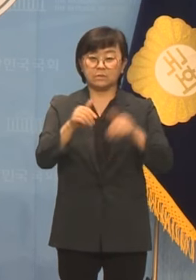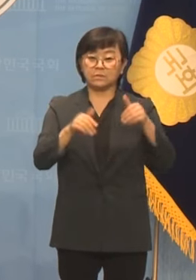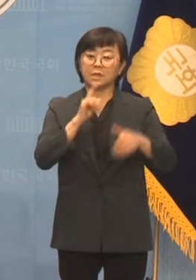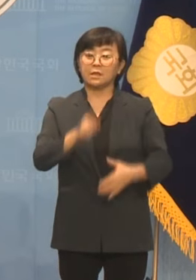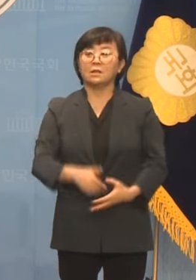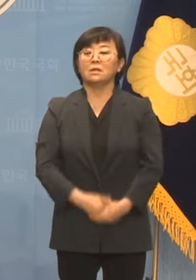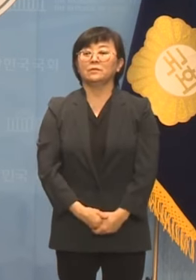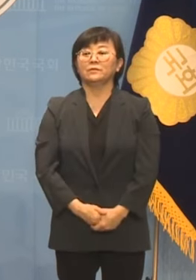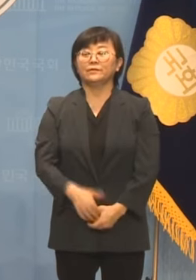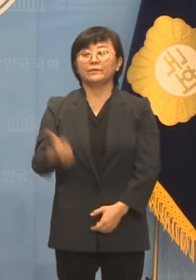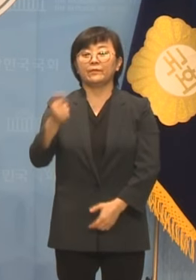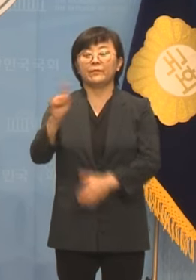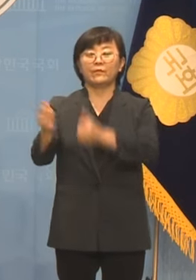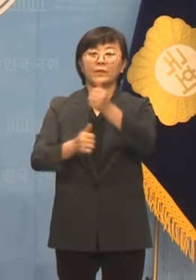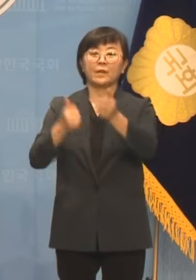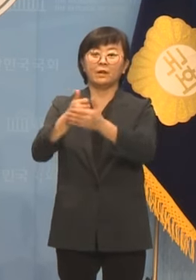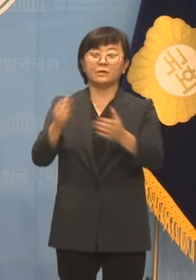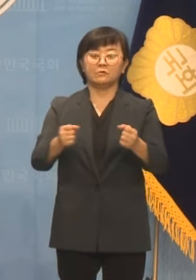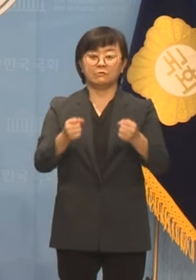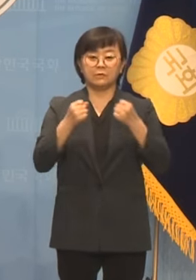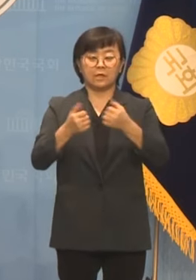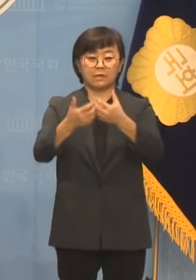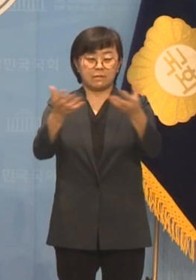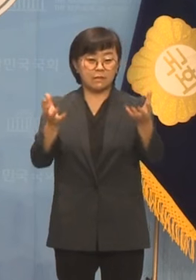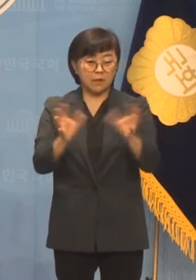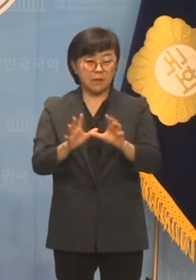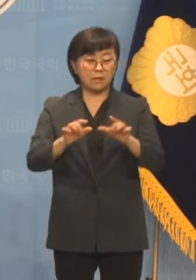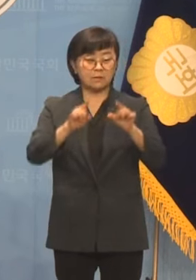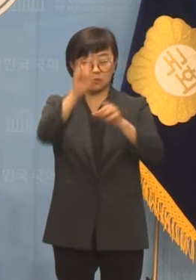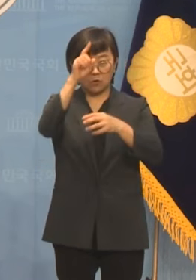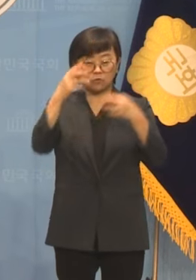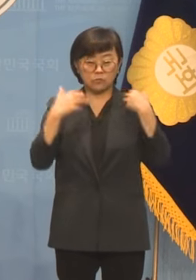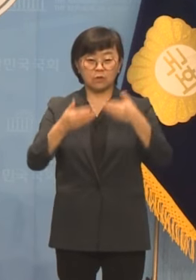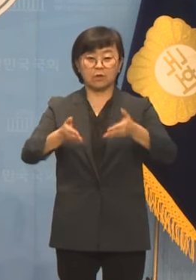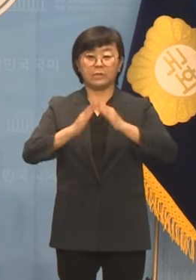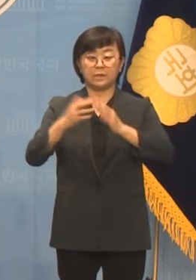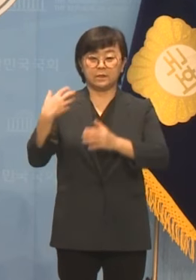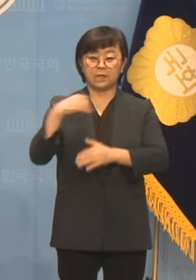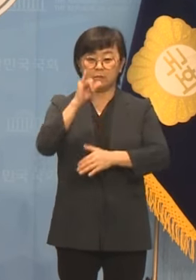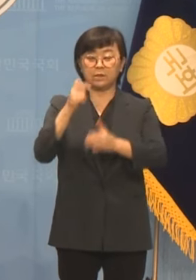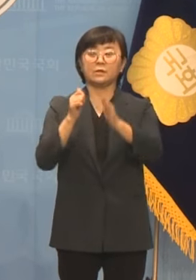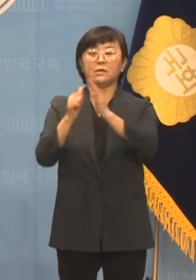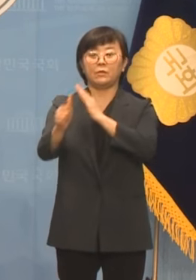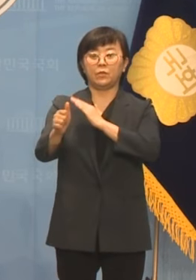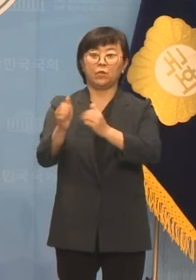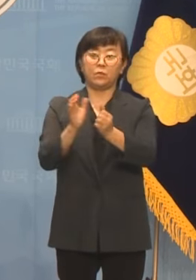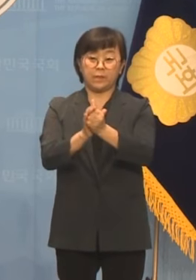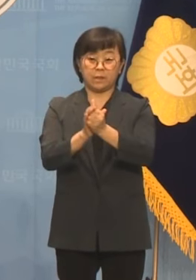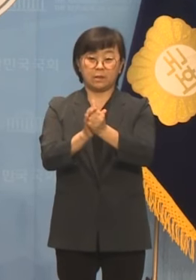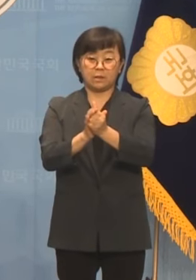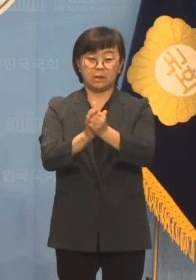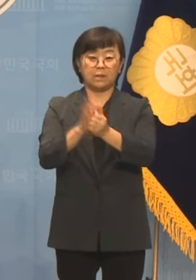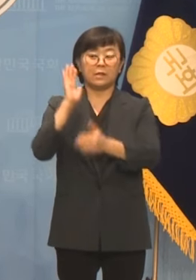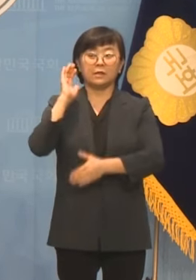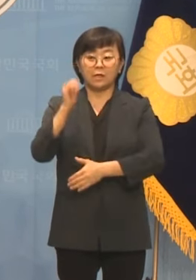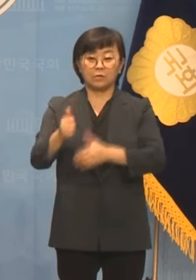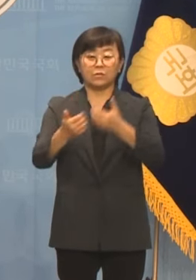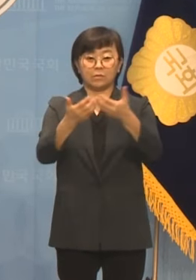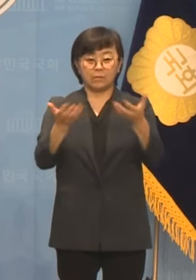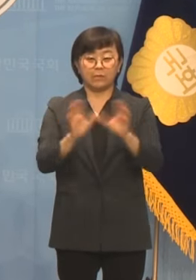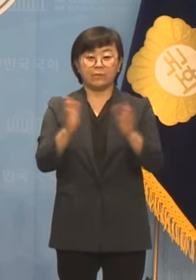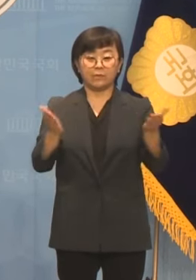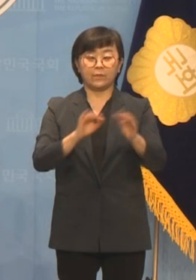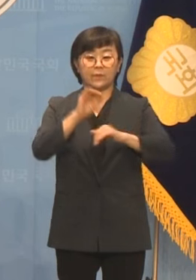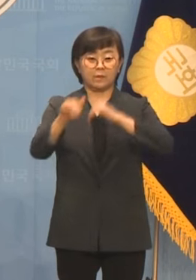한동훈 위원장은 건전한 당정 가계를 정립해야 할 책임 있는 여당 대표로서 대통령의 당목 예에